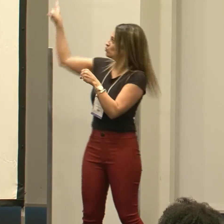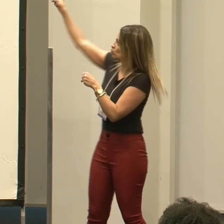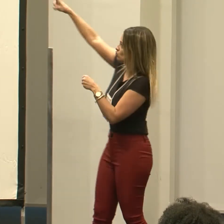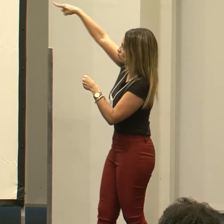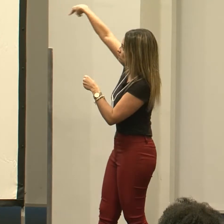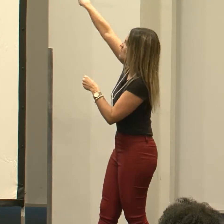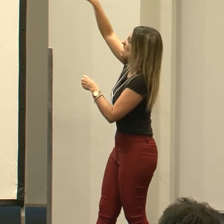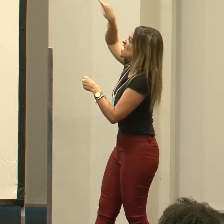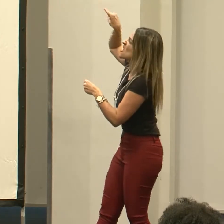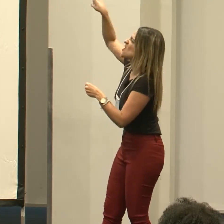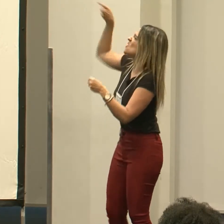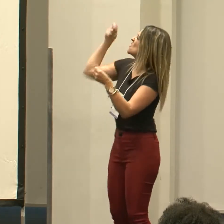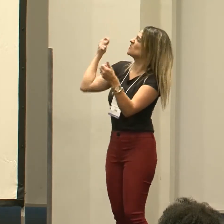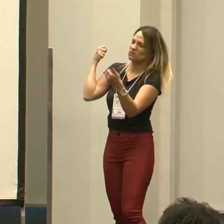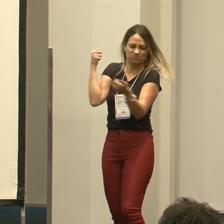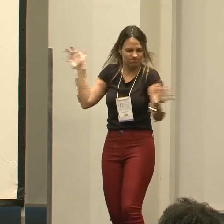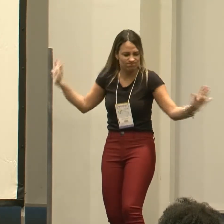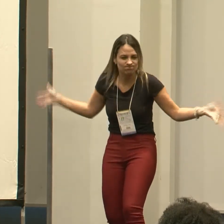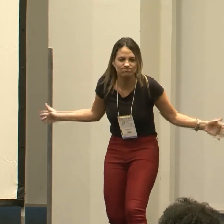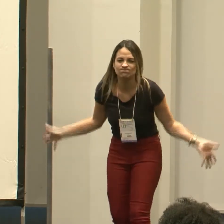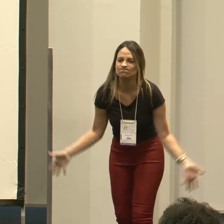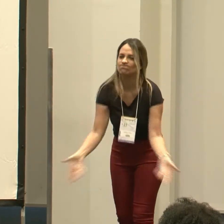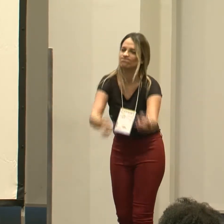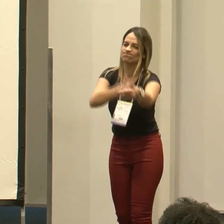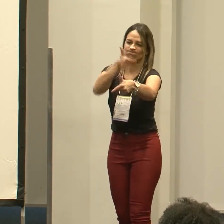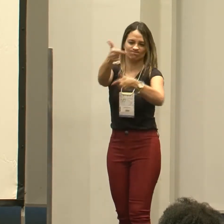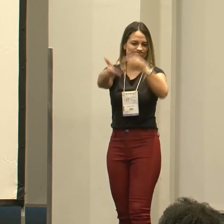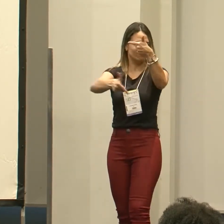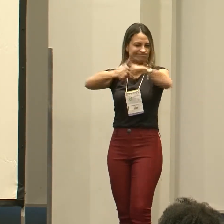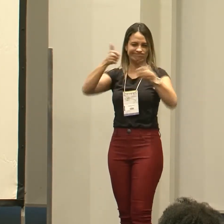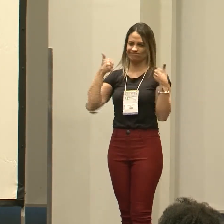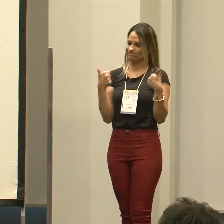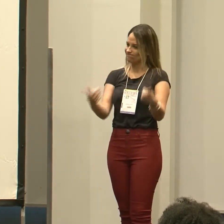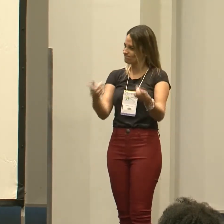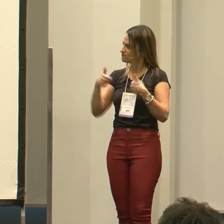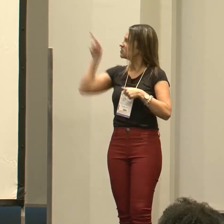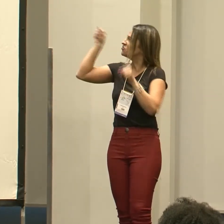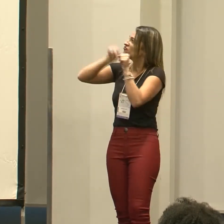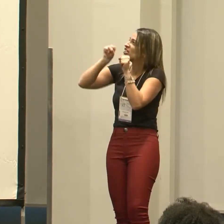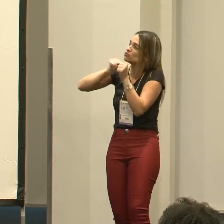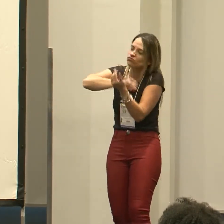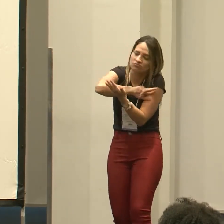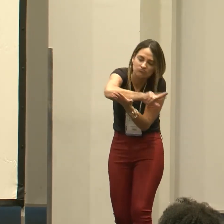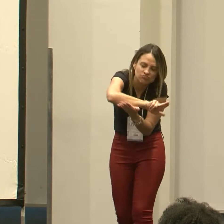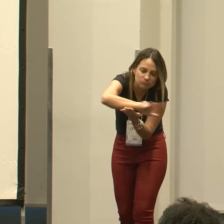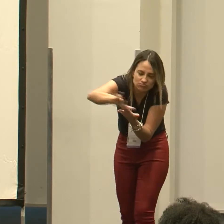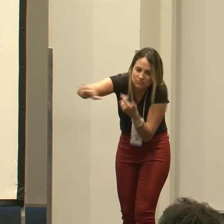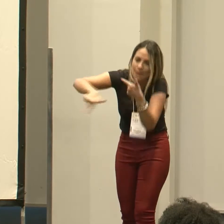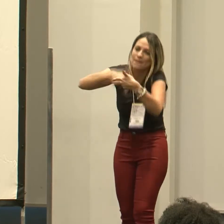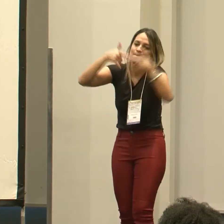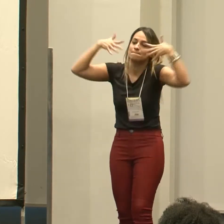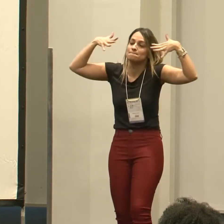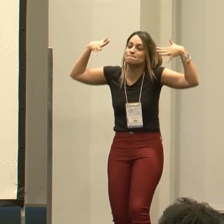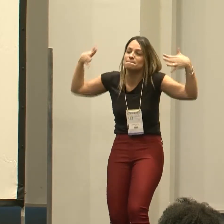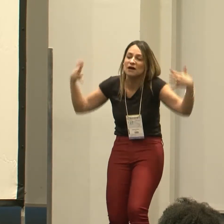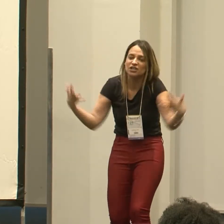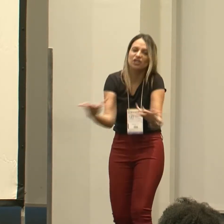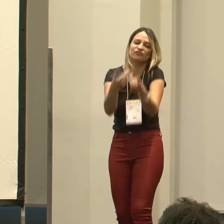Isso foi no ano de 1855, em que ele trabalhou e fez de tudo